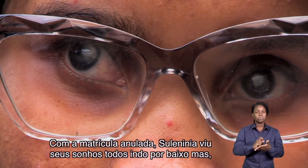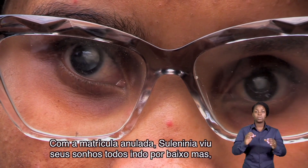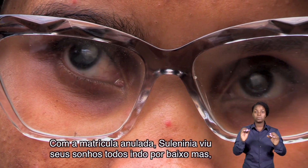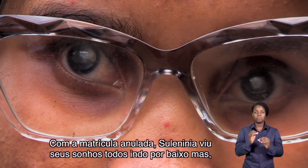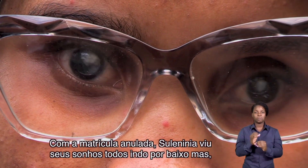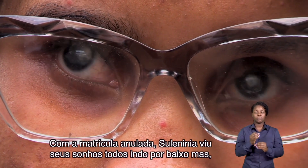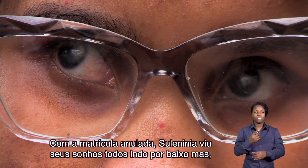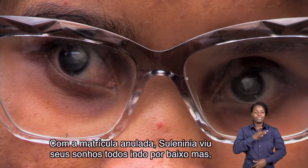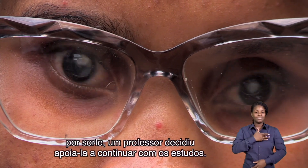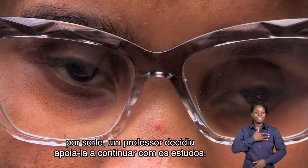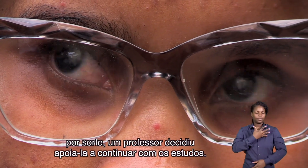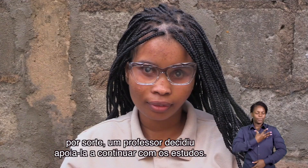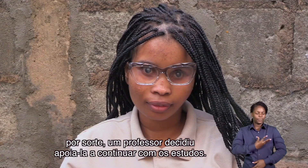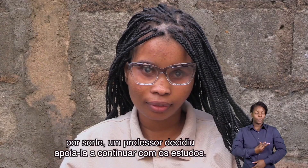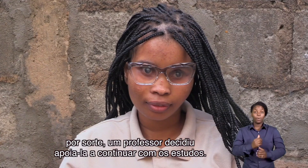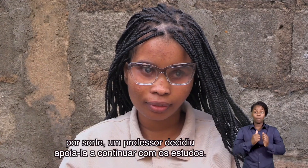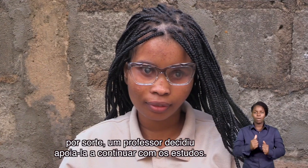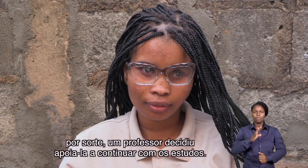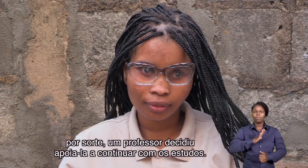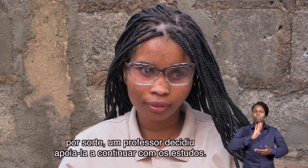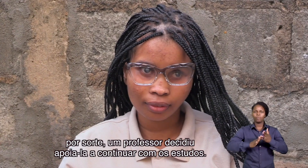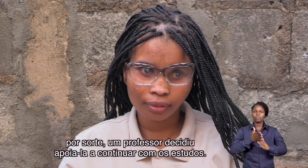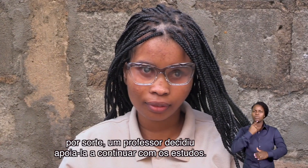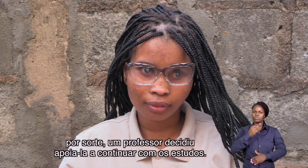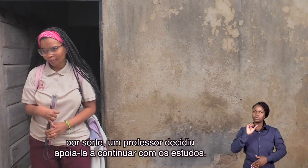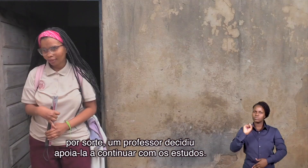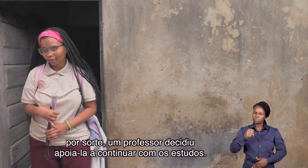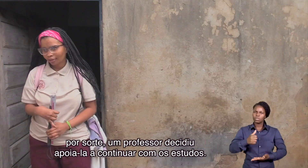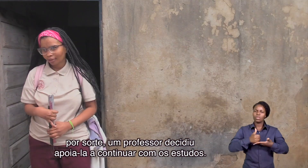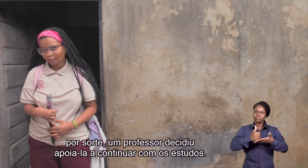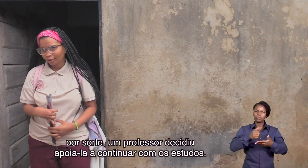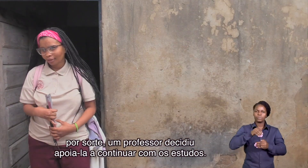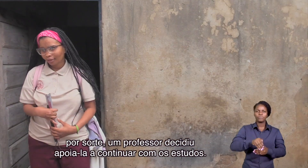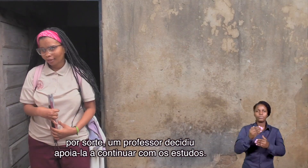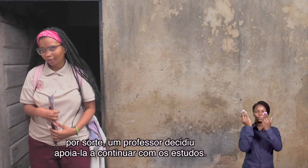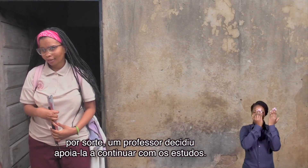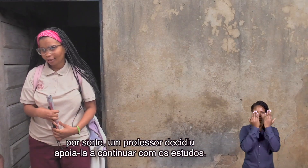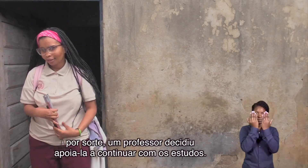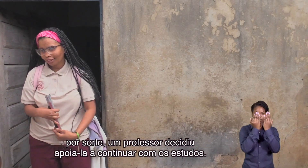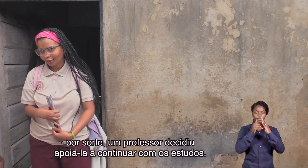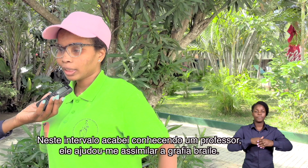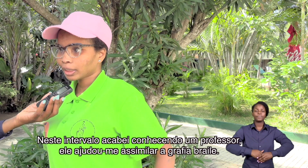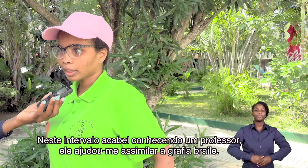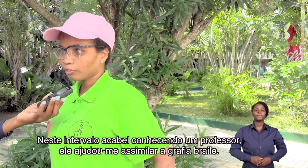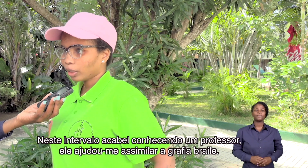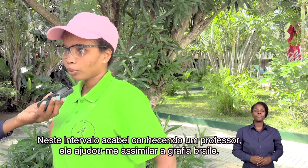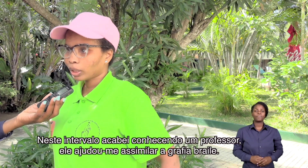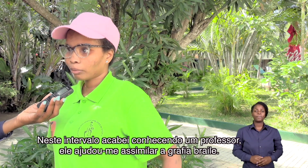por abaixo, mas por sorte, um professor decidiu apoiá-la a continuar com os estudos. Neste intervalo, eu